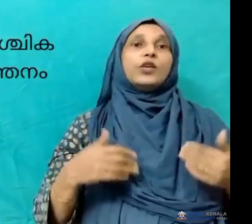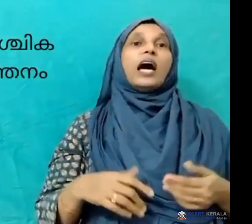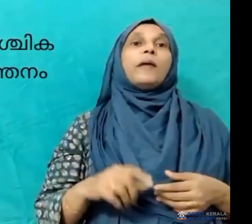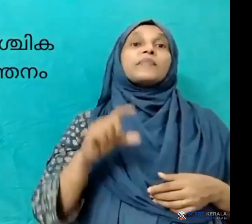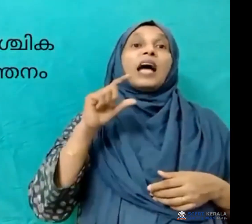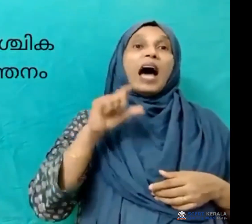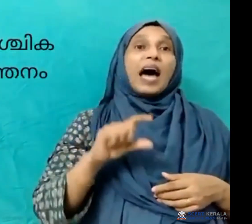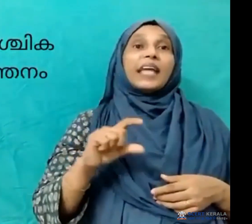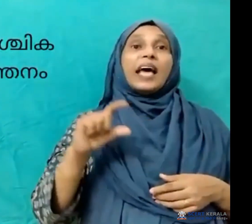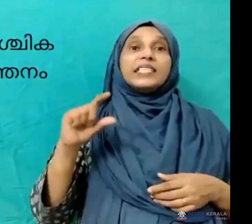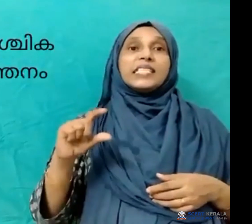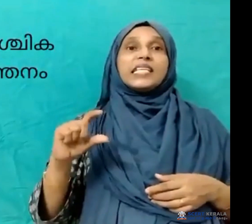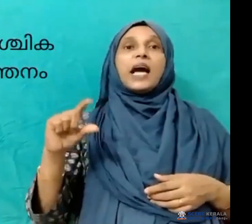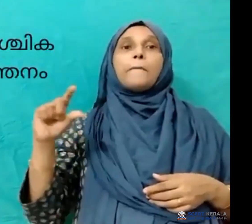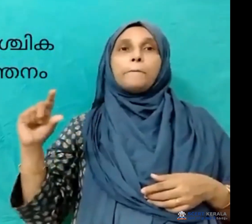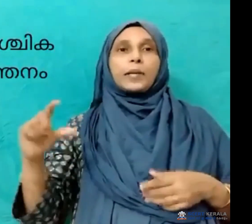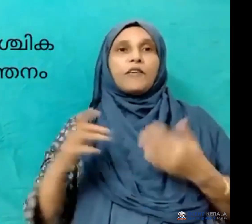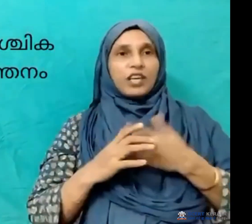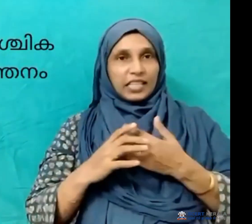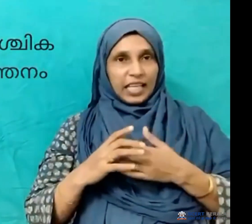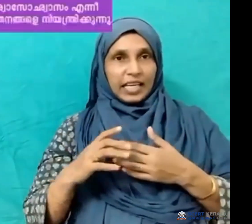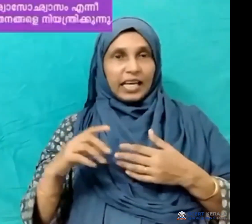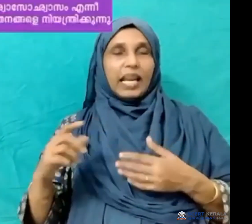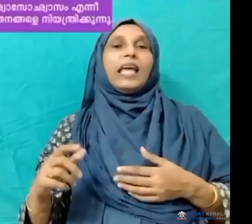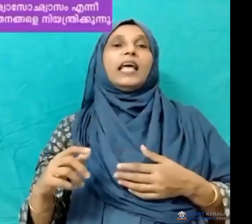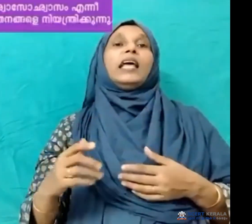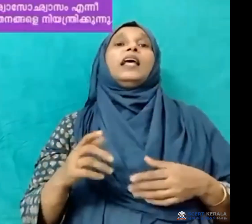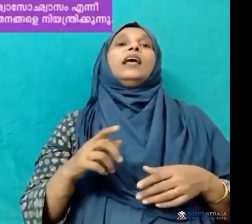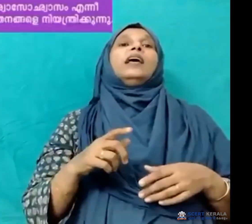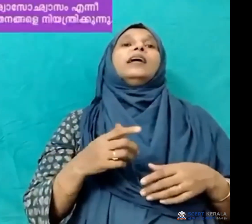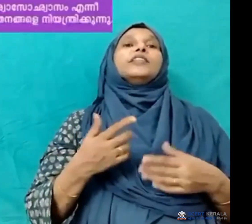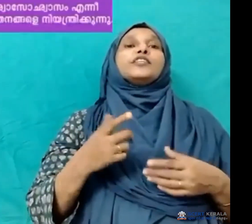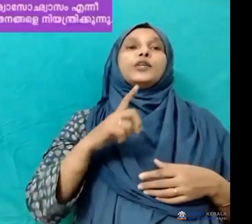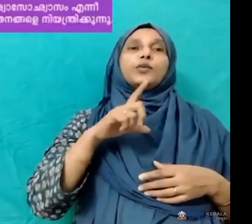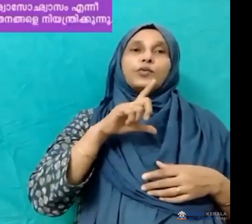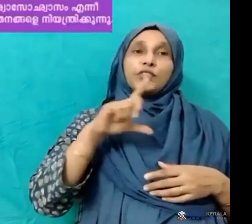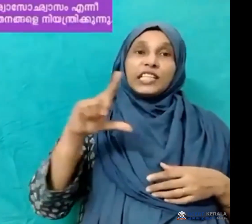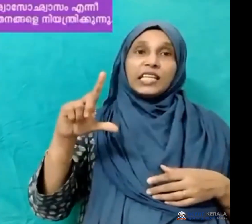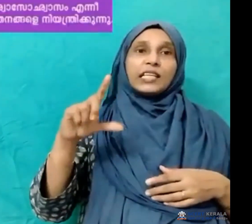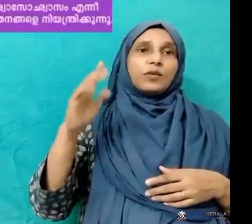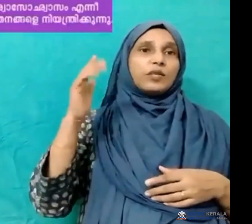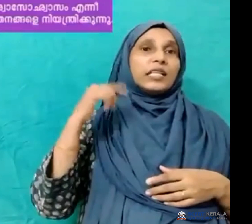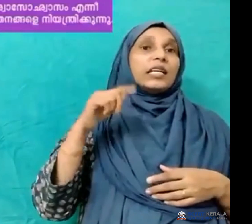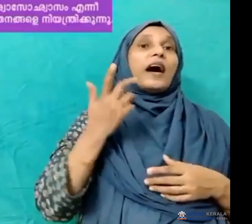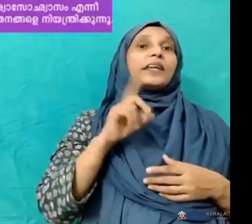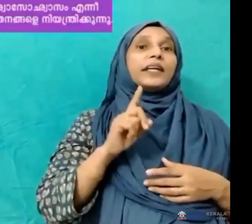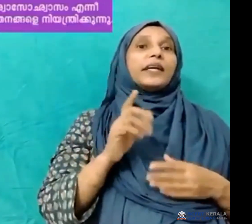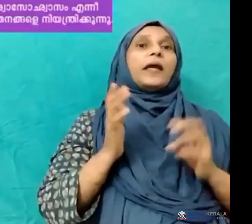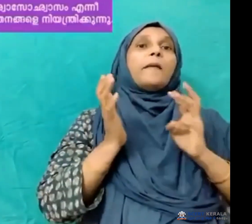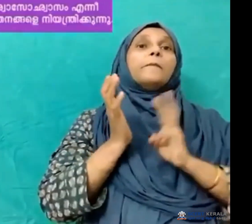ഉള്ളിലുള്ള അനൈച്ഛിക പ്രവർത്തനങ്ങളെ എന്ത് ചെയ്യുന്നു? നിയന്ത്രിക്കുന്നത് ആരാണ്?